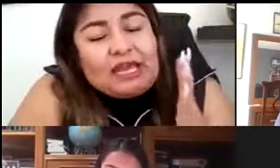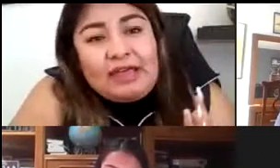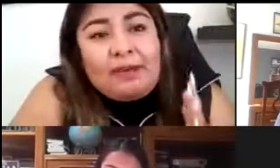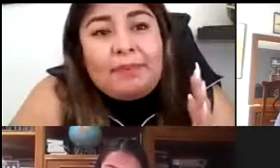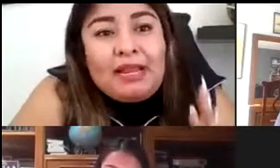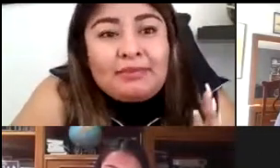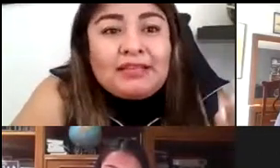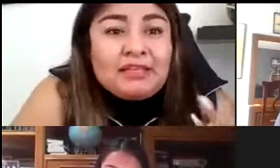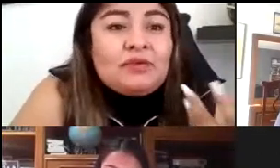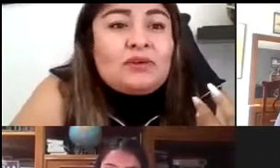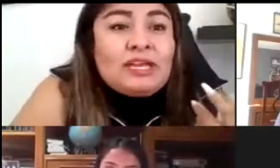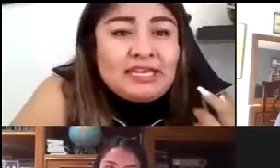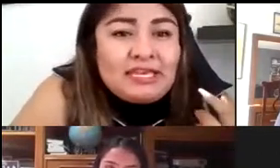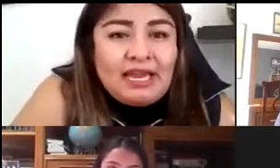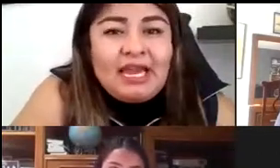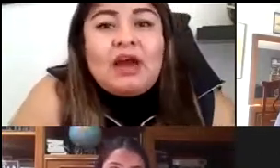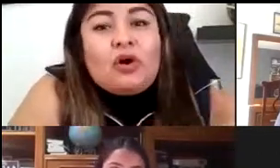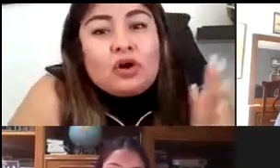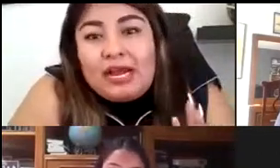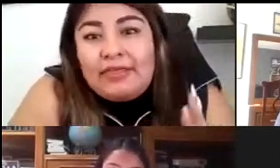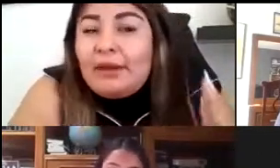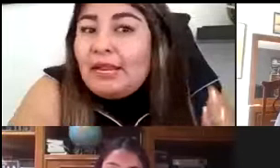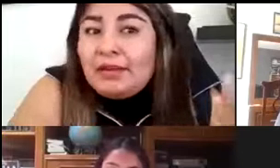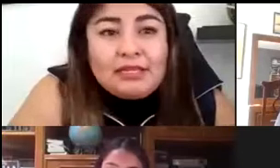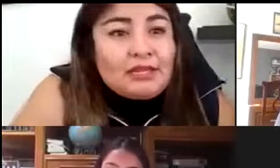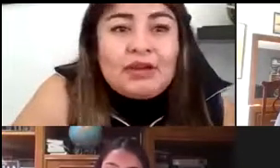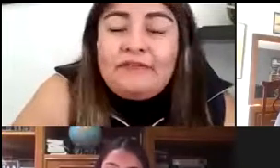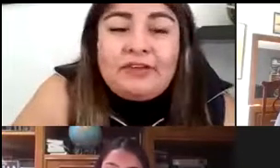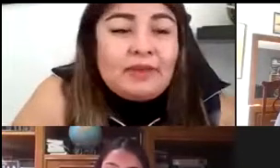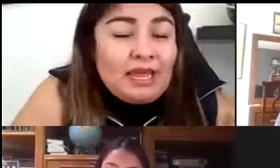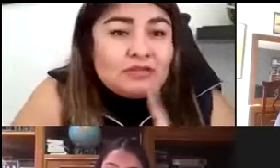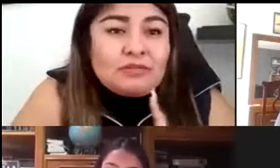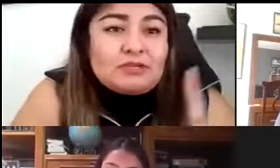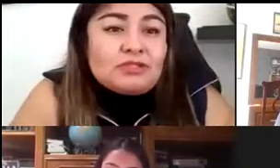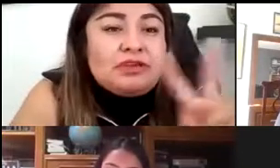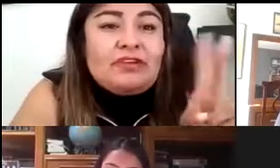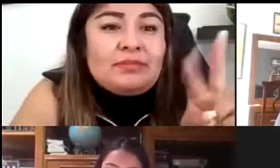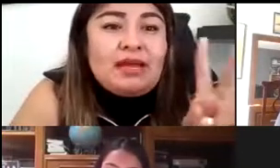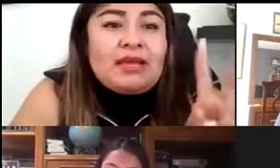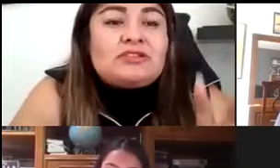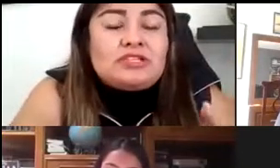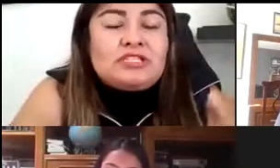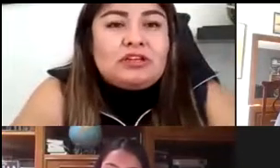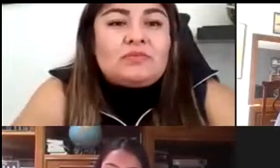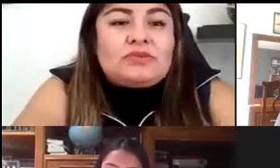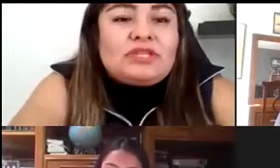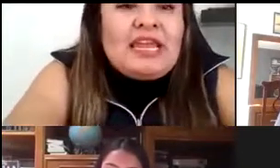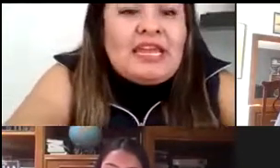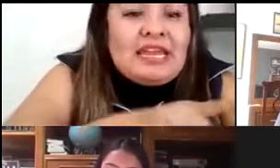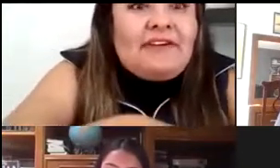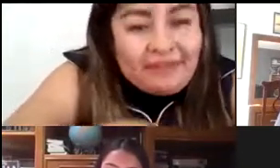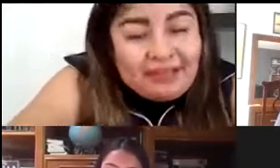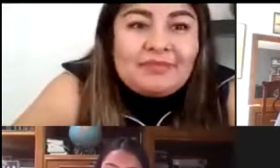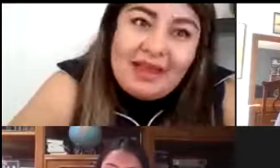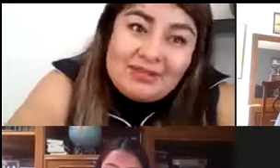que cada palabra tiene una seña o cada palabra tiene una firma? Es lo mismo. Seña y firma son sinónimos. Y